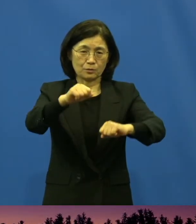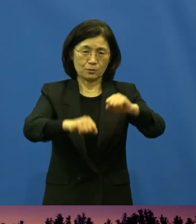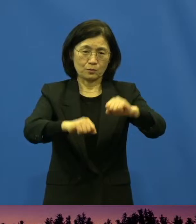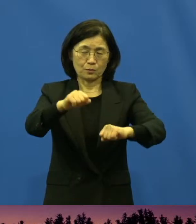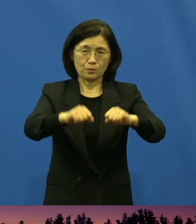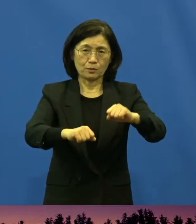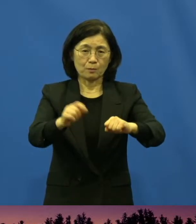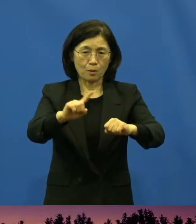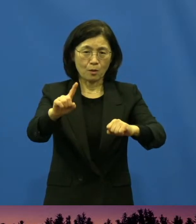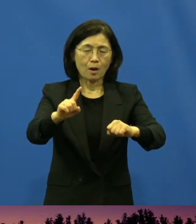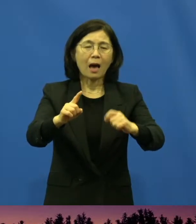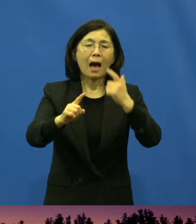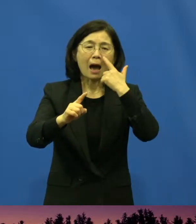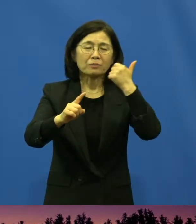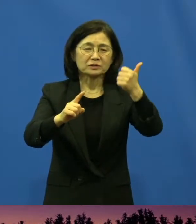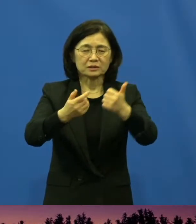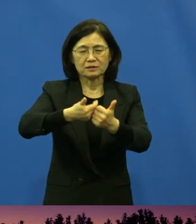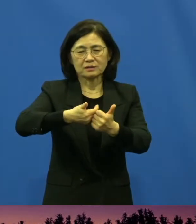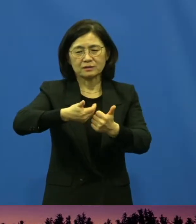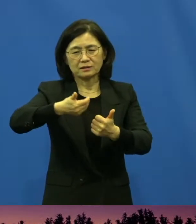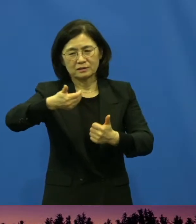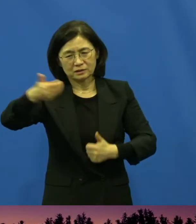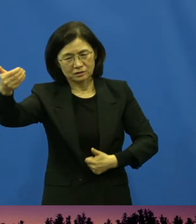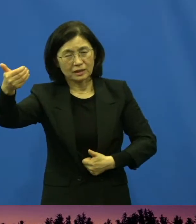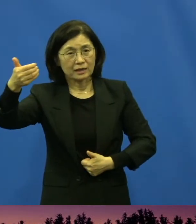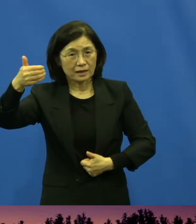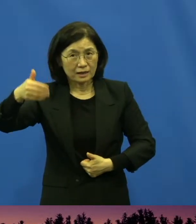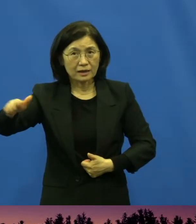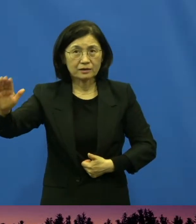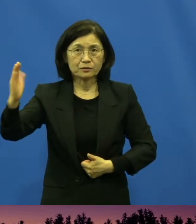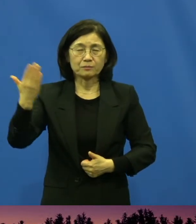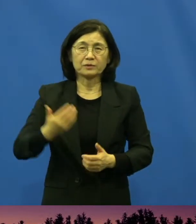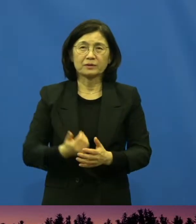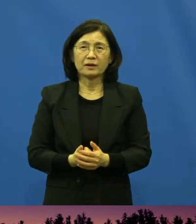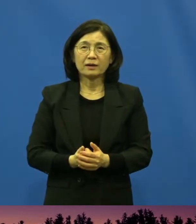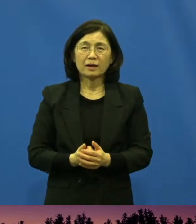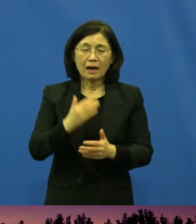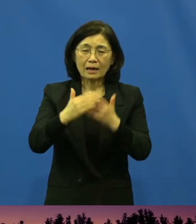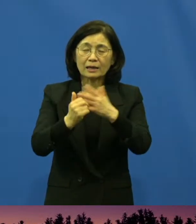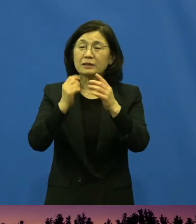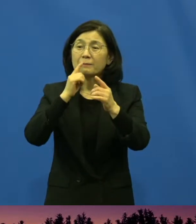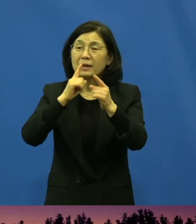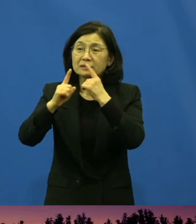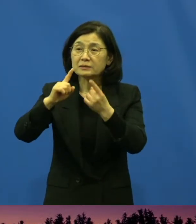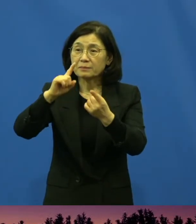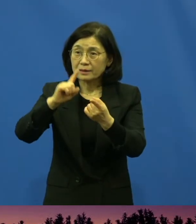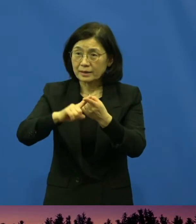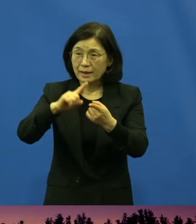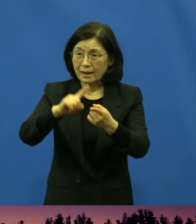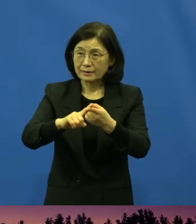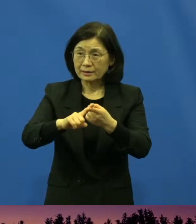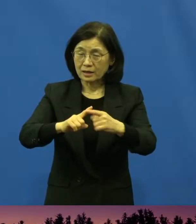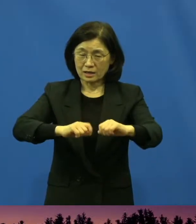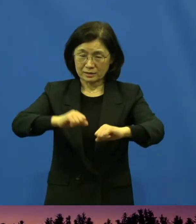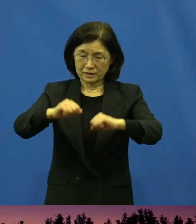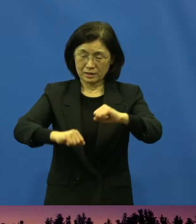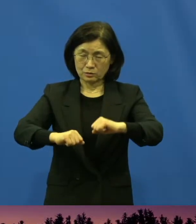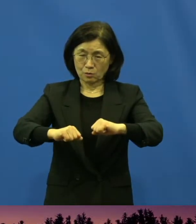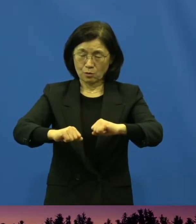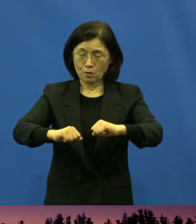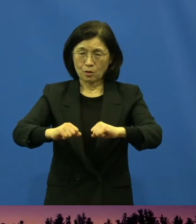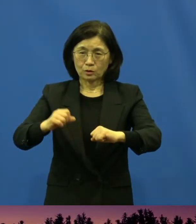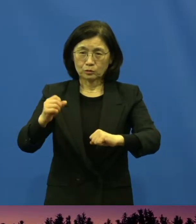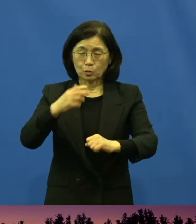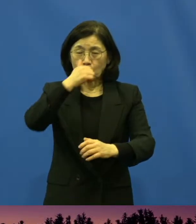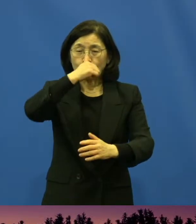거죠. 말씀에 대한 태도, 그죠? 말씀에 대한 태도, 하나님에 대한 태도, 주에 대한 태도, 이걸 다 바꾸는